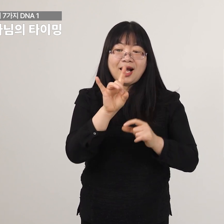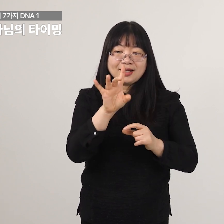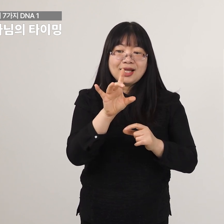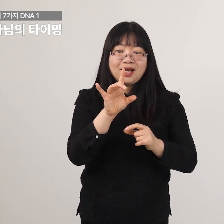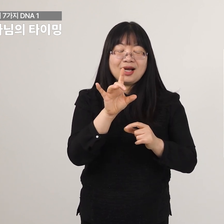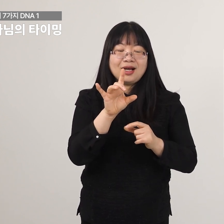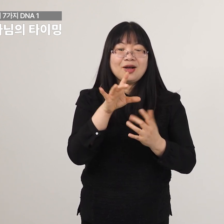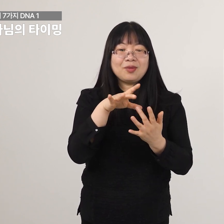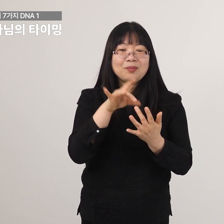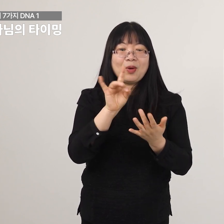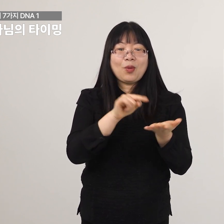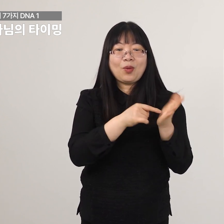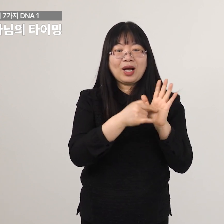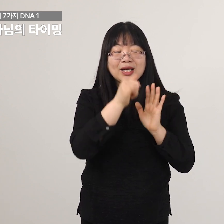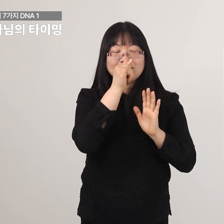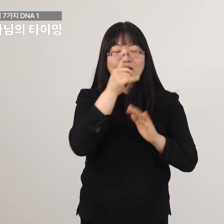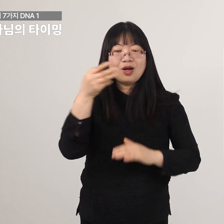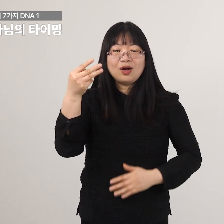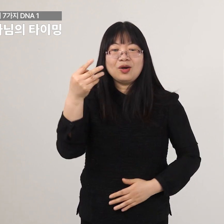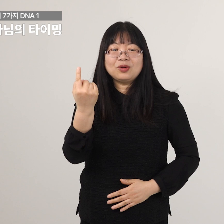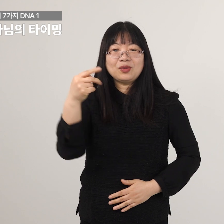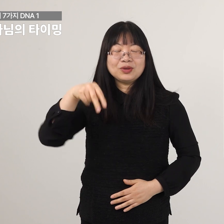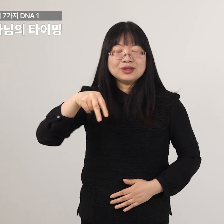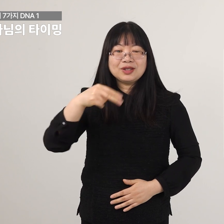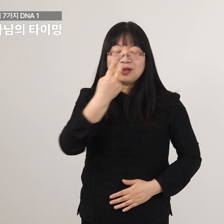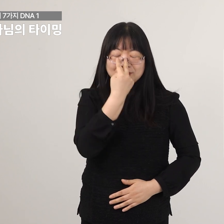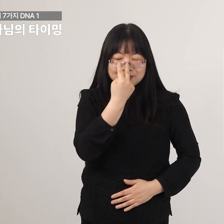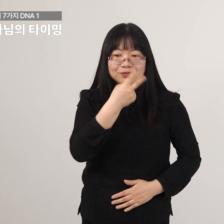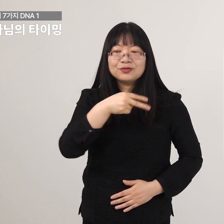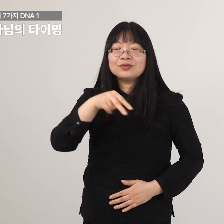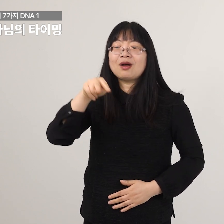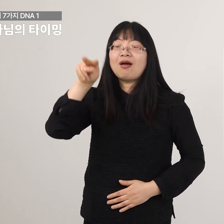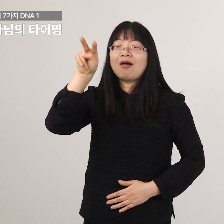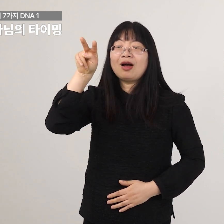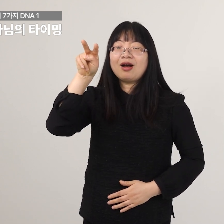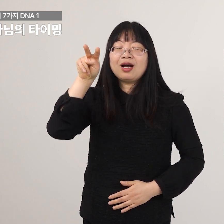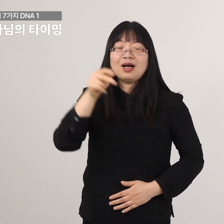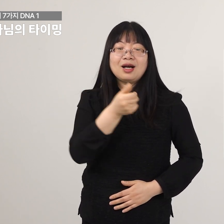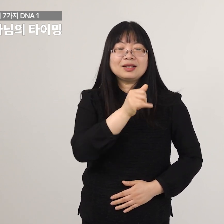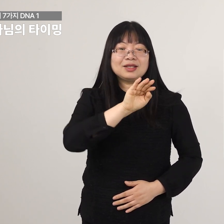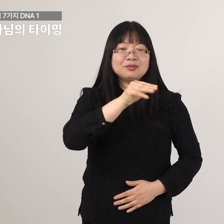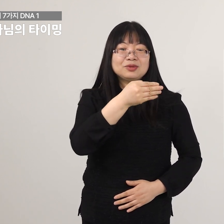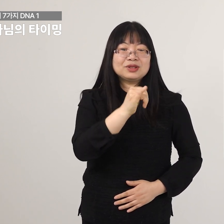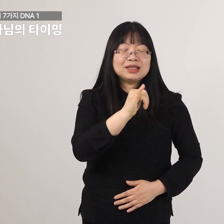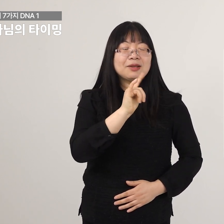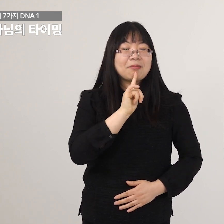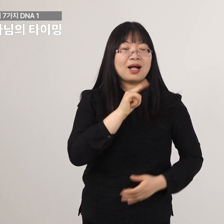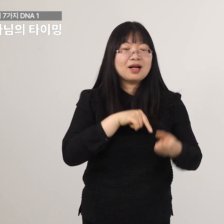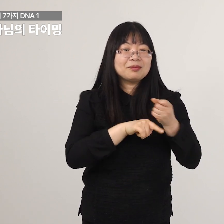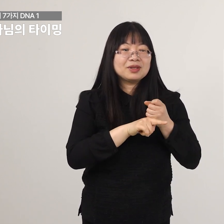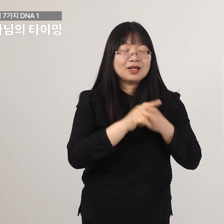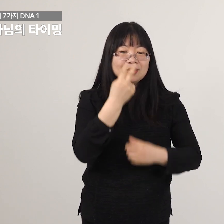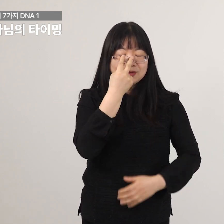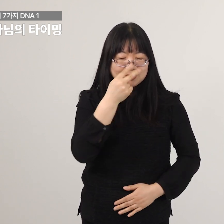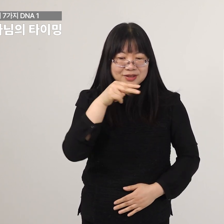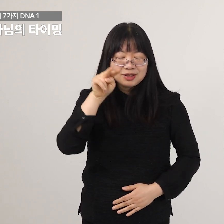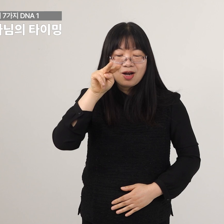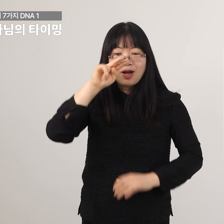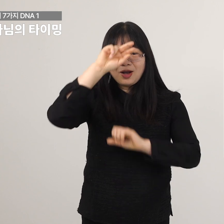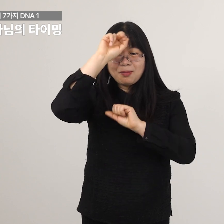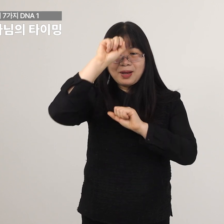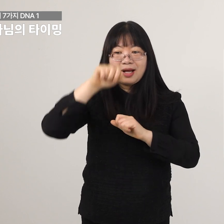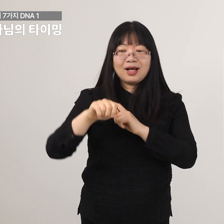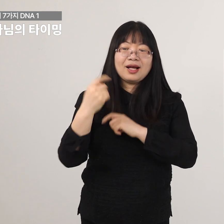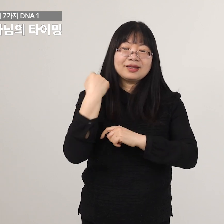써요. 롯이 눈을 들어 그랬어요. 히브리 말이 눈을 든다는 말은 발 뒤꿈치를